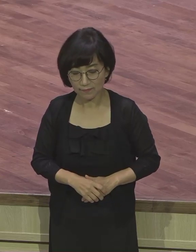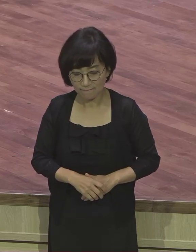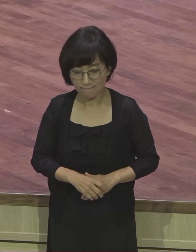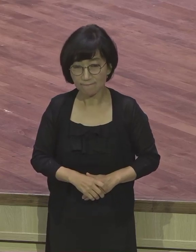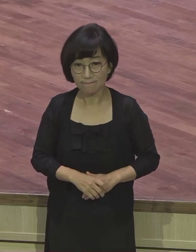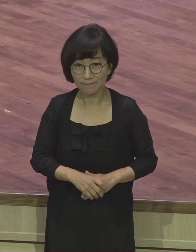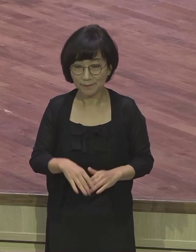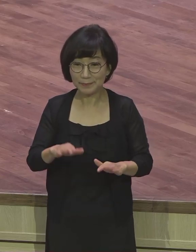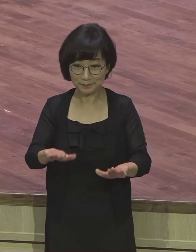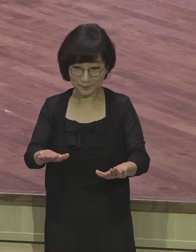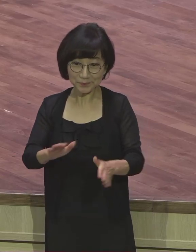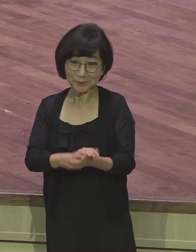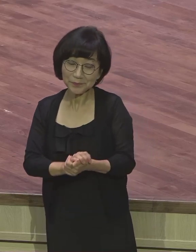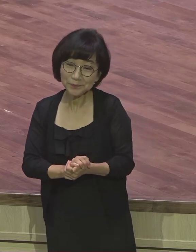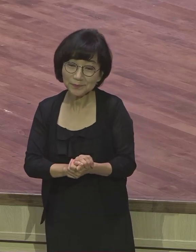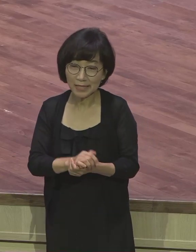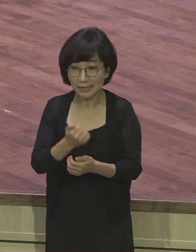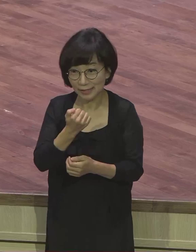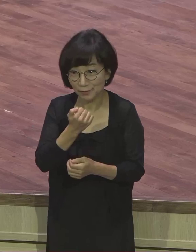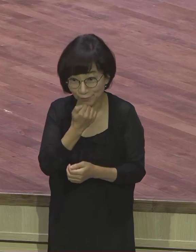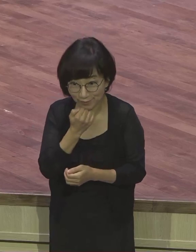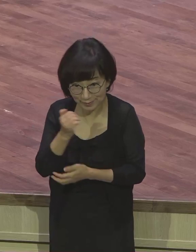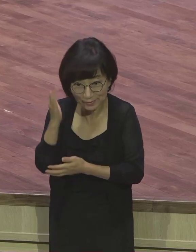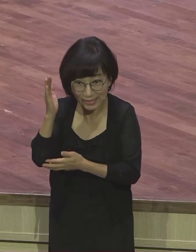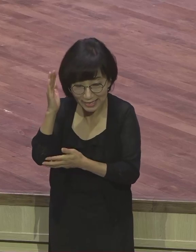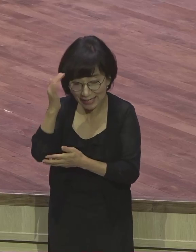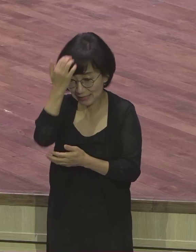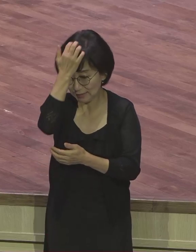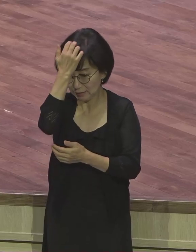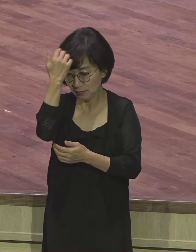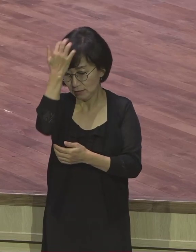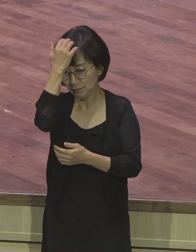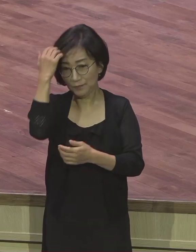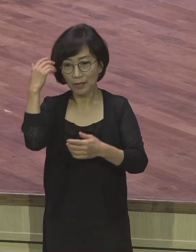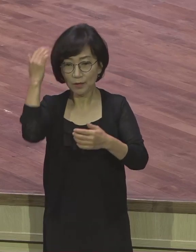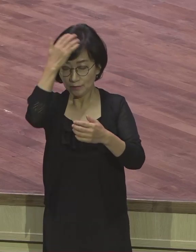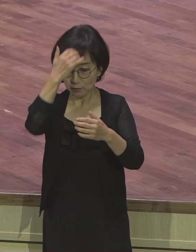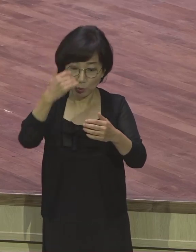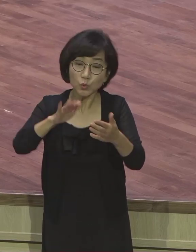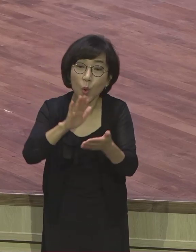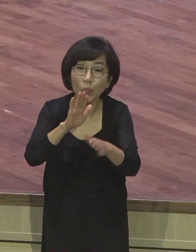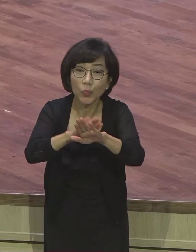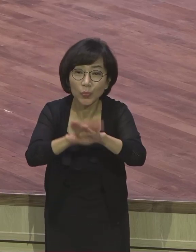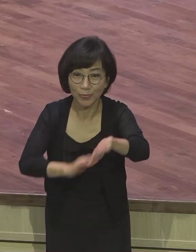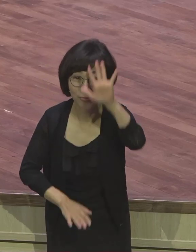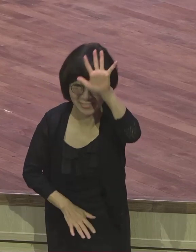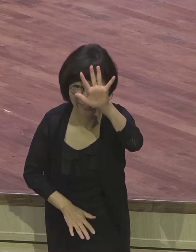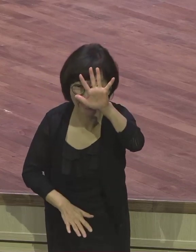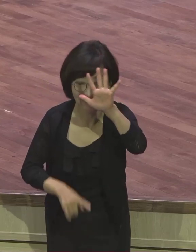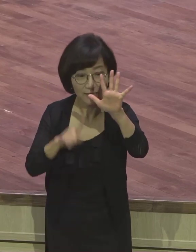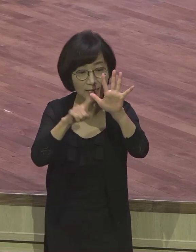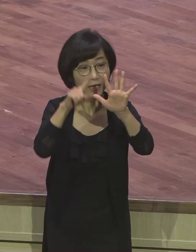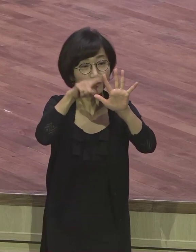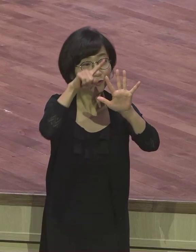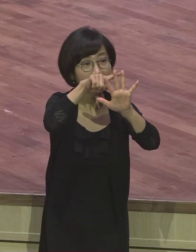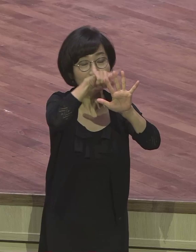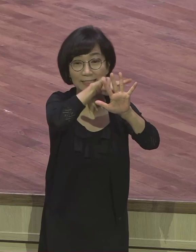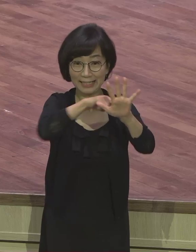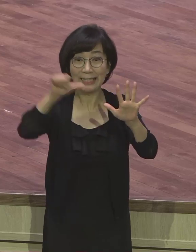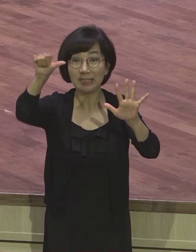이런 이야기가 있어요. 우리가 한쪽에 손가락 다섯 개가 있어요. 다섯 개인데 어느 날